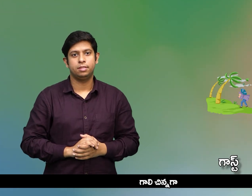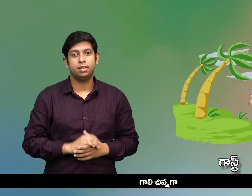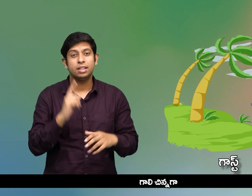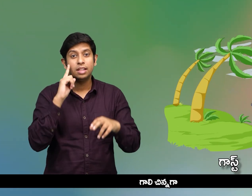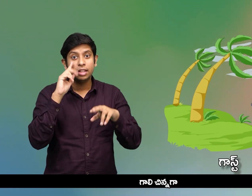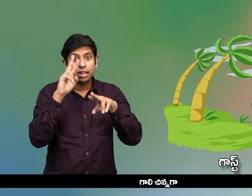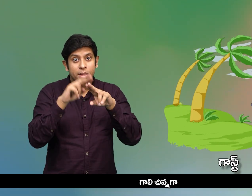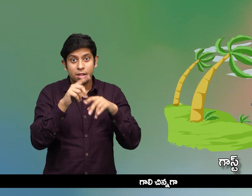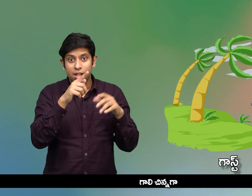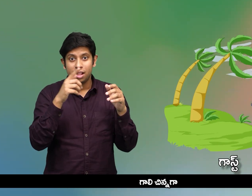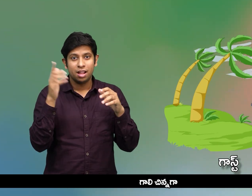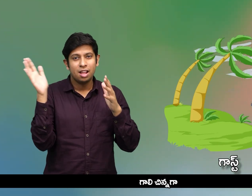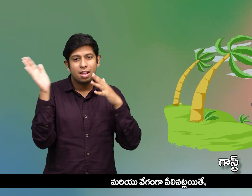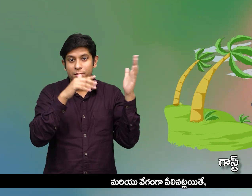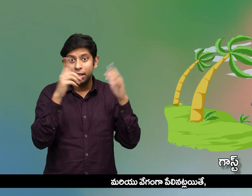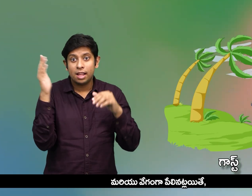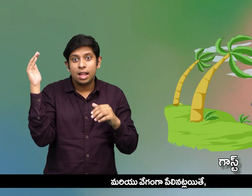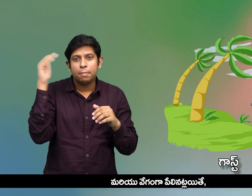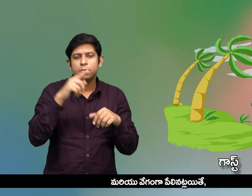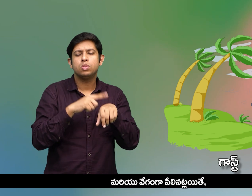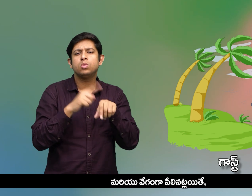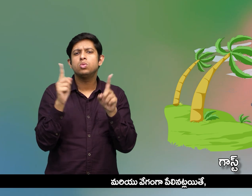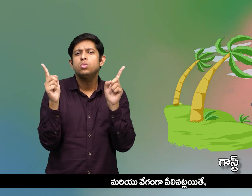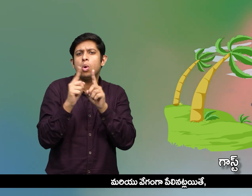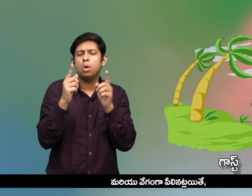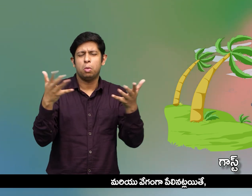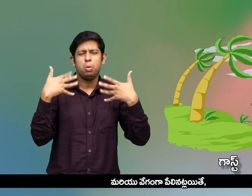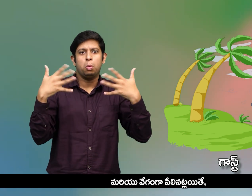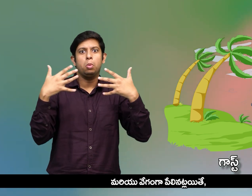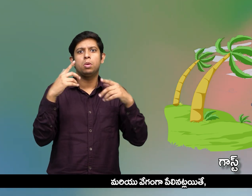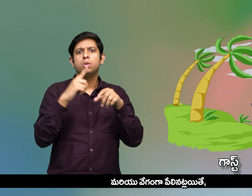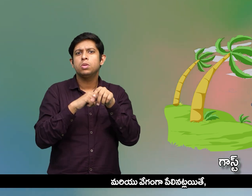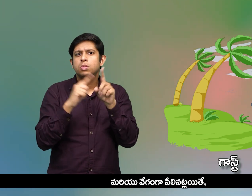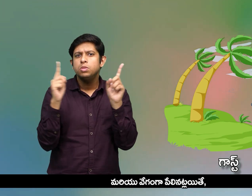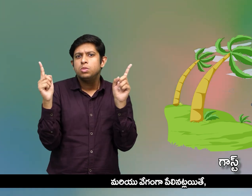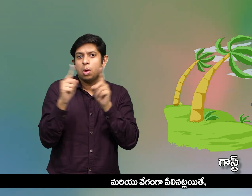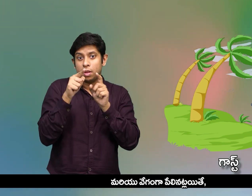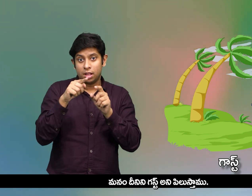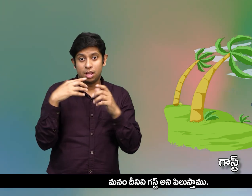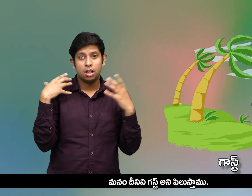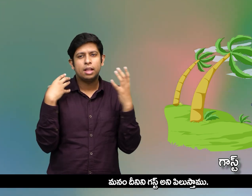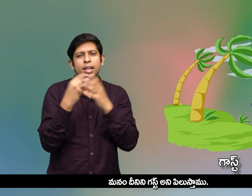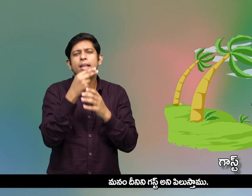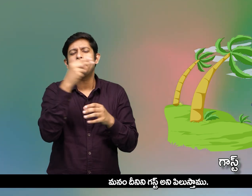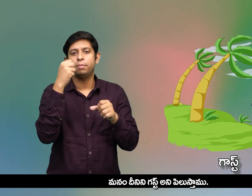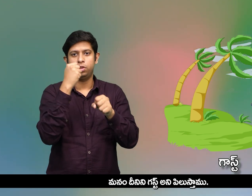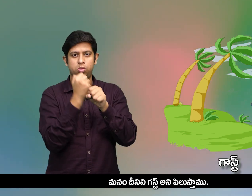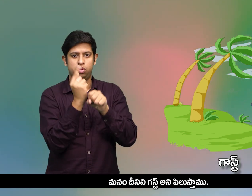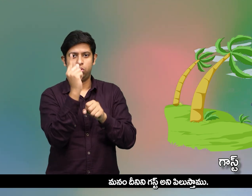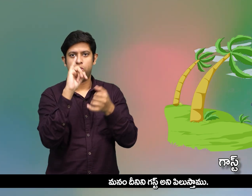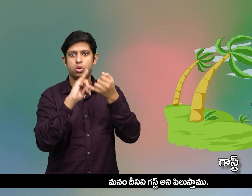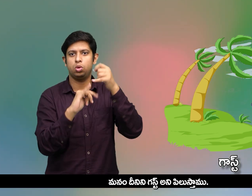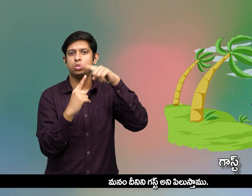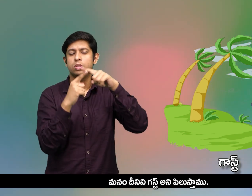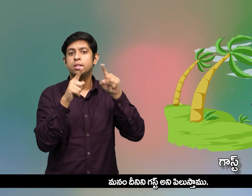గాలి చిన్నగా మరియు వేగంగా పేలినట్లయితే మనం దీనిని గస్ట్ అని